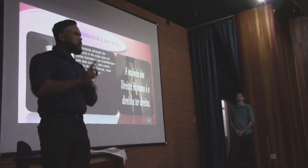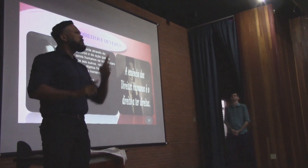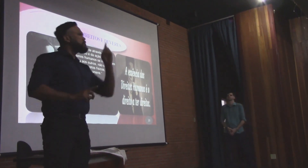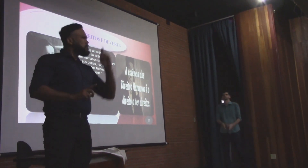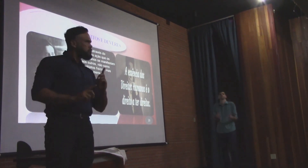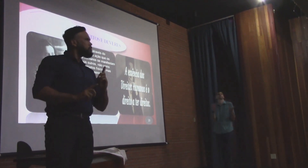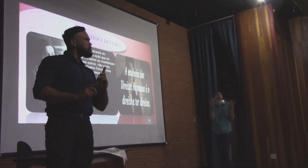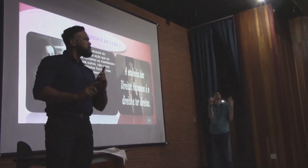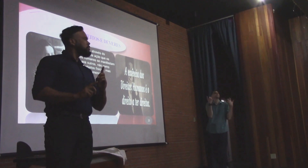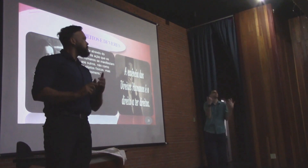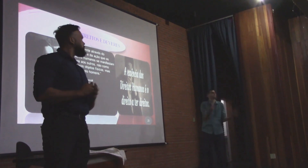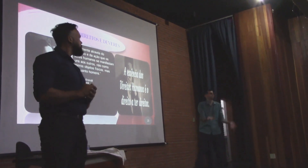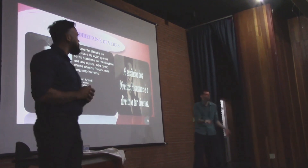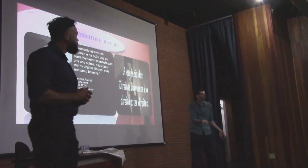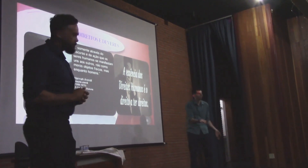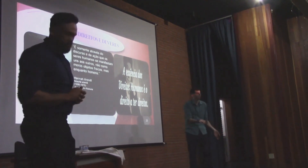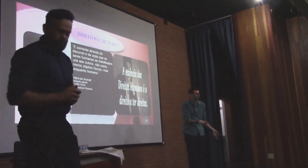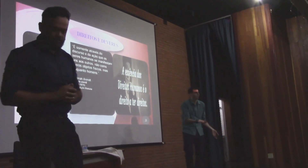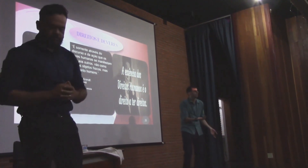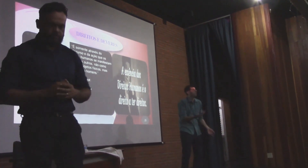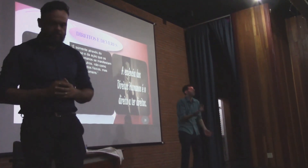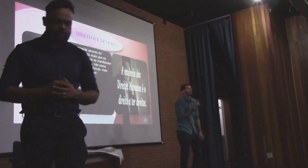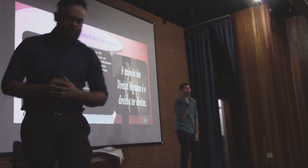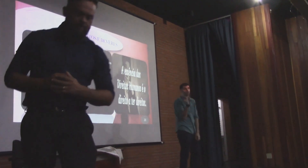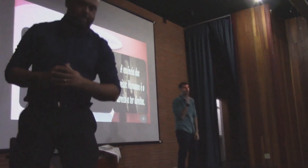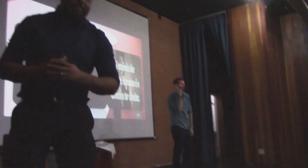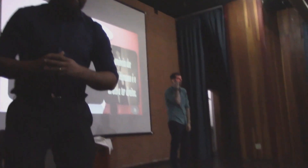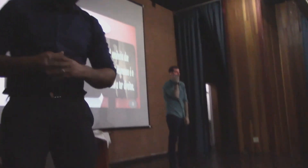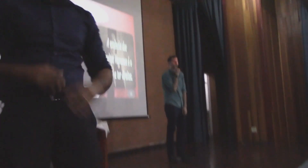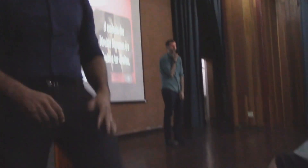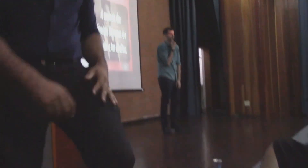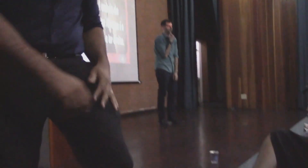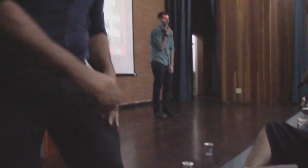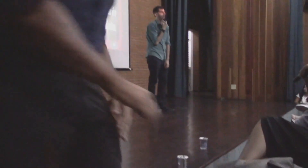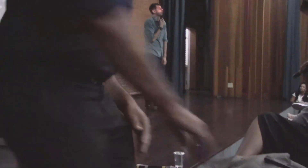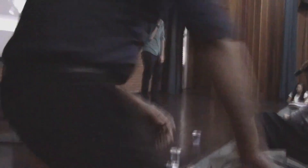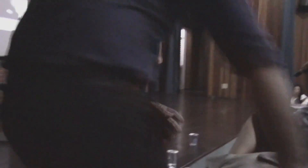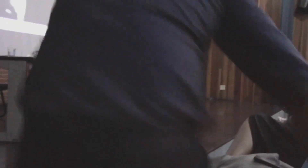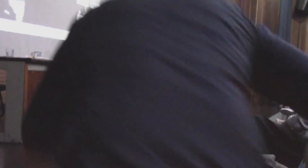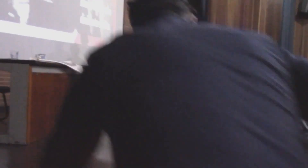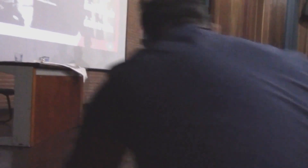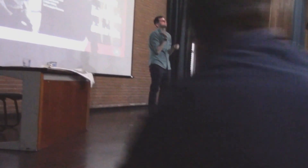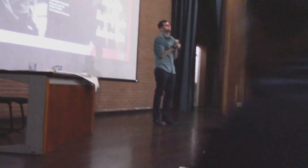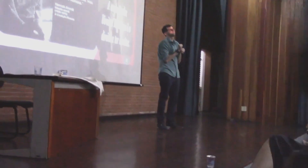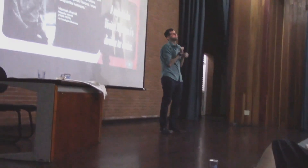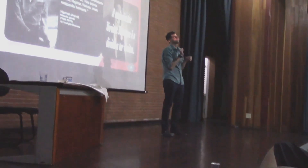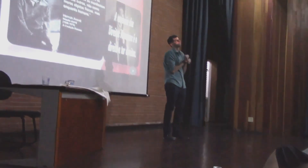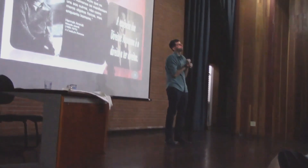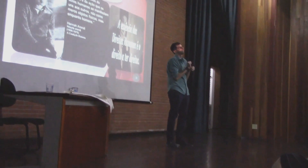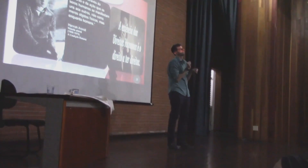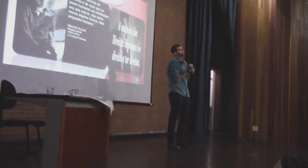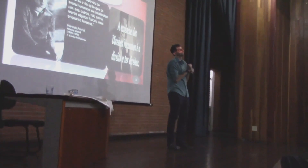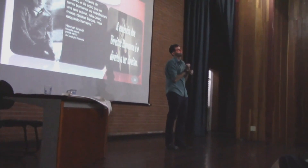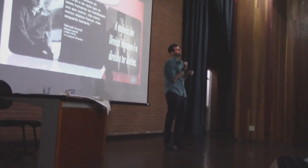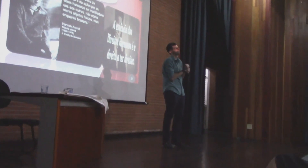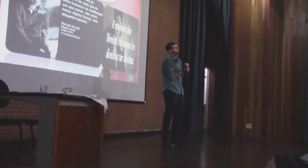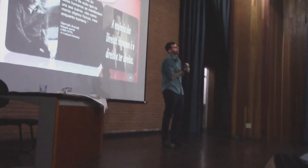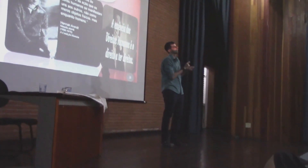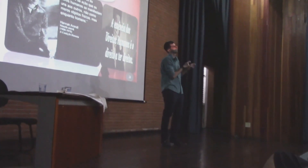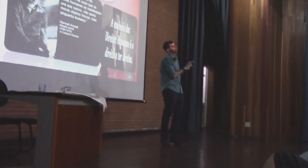Então, nós surdos Não podemos ficar parados,